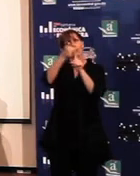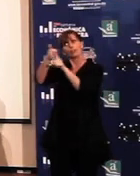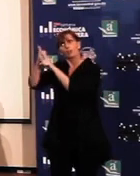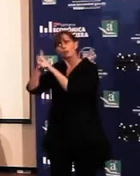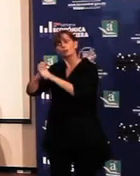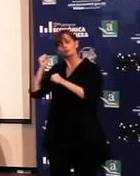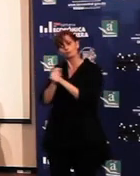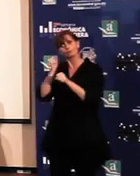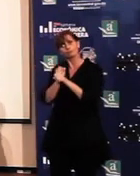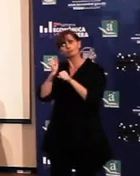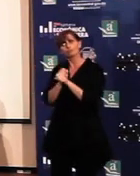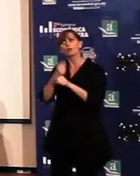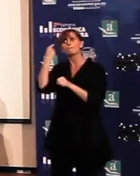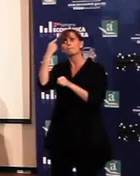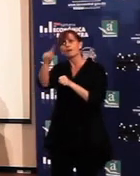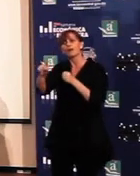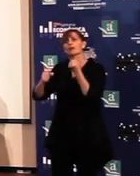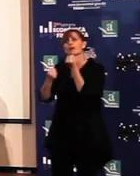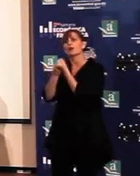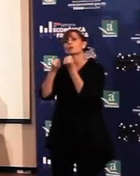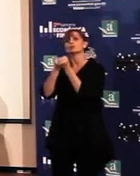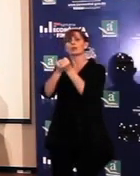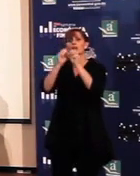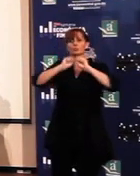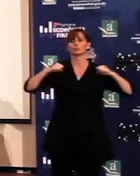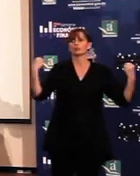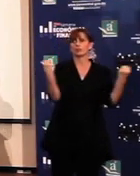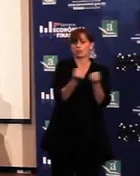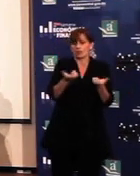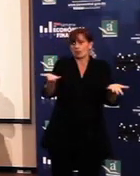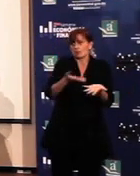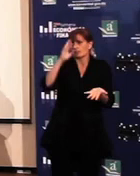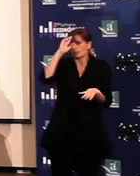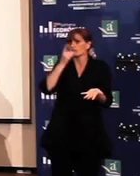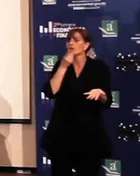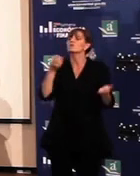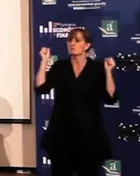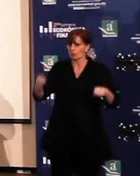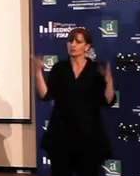uno para ir motivando a la sociedad dominicana a la inclusión